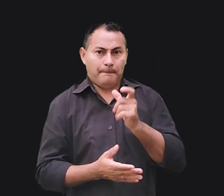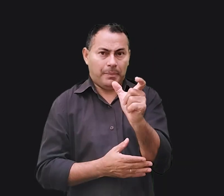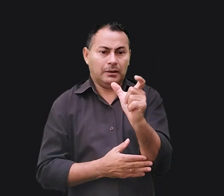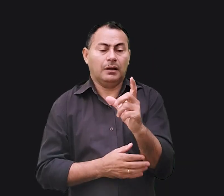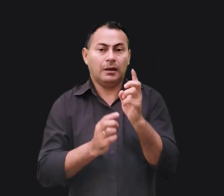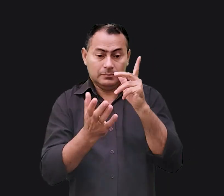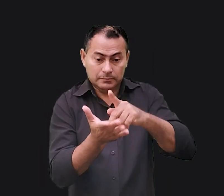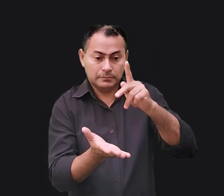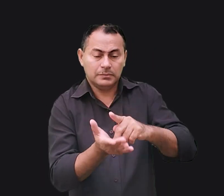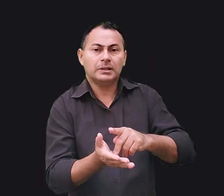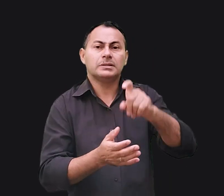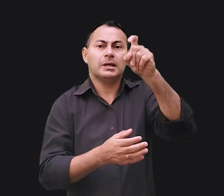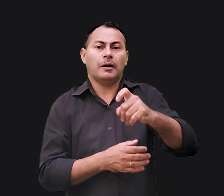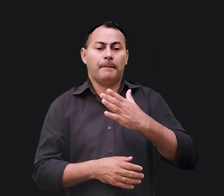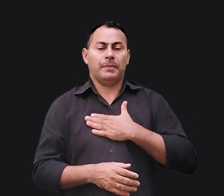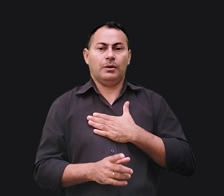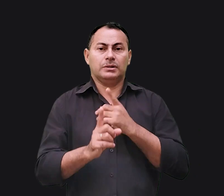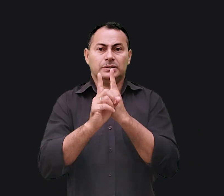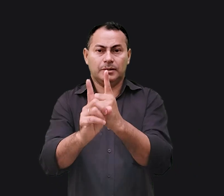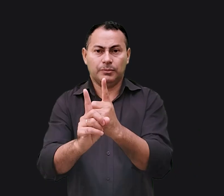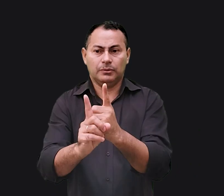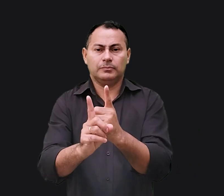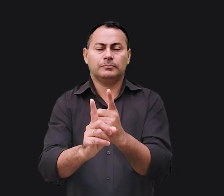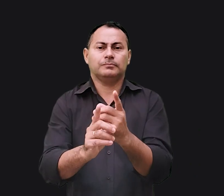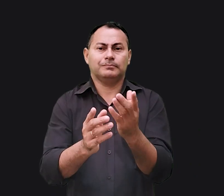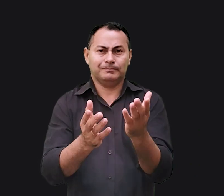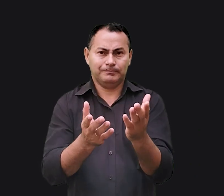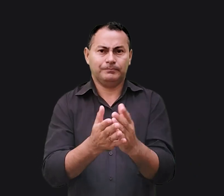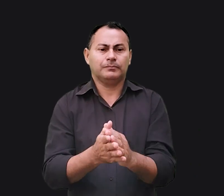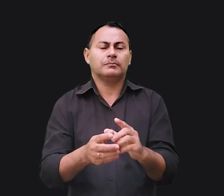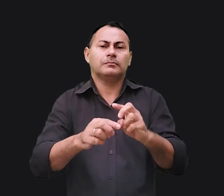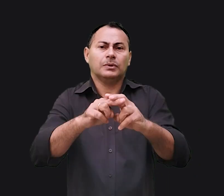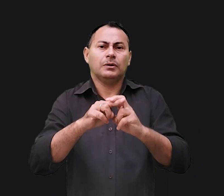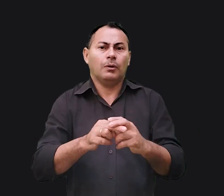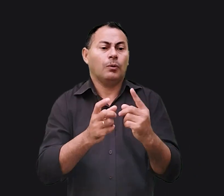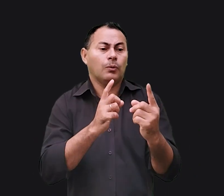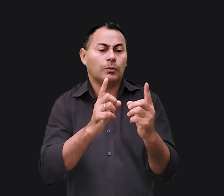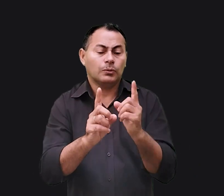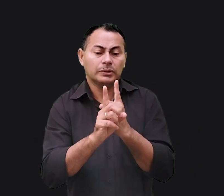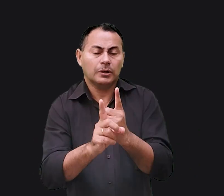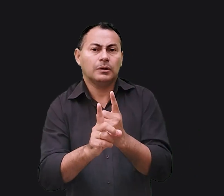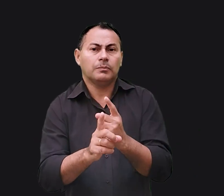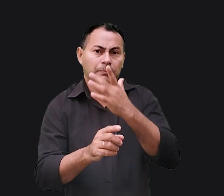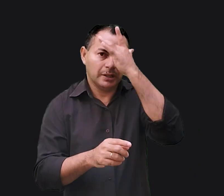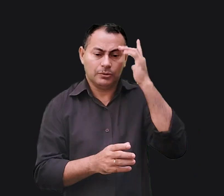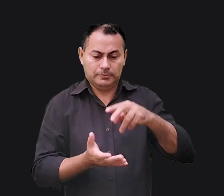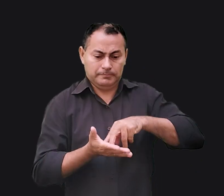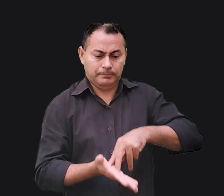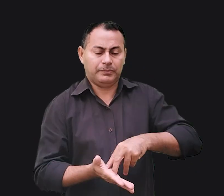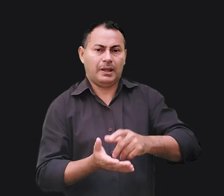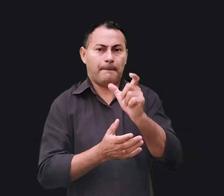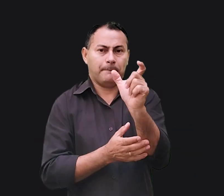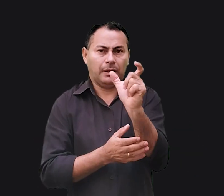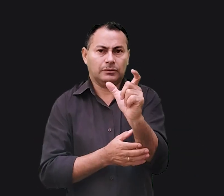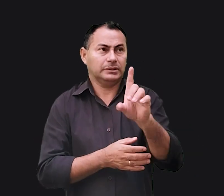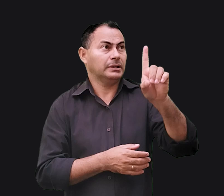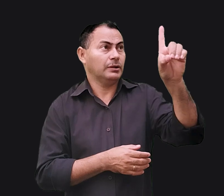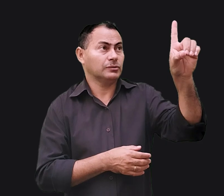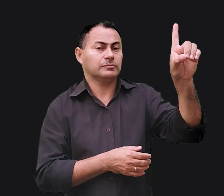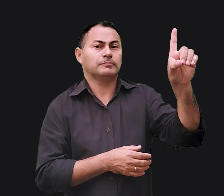palavra, verdadeiramente serão meus discípulos. Portanto, um discípulo é alguém que se mantém na palavra de Deus.